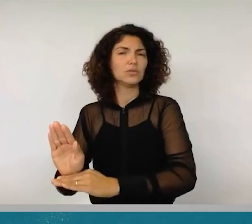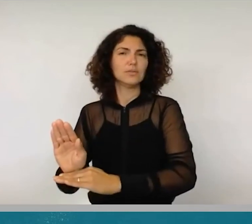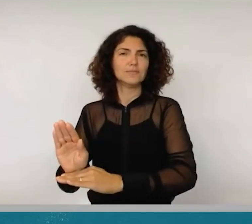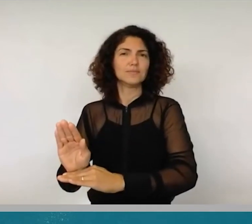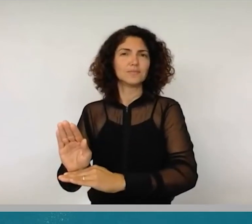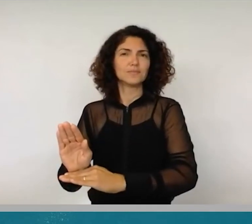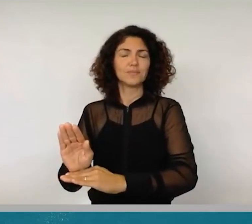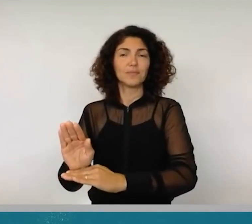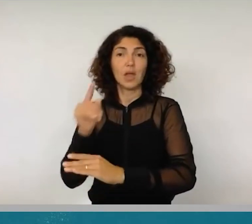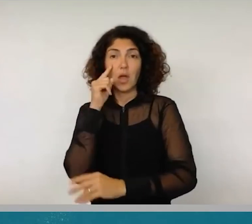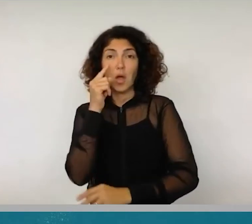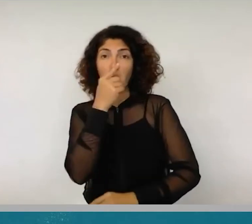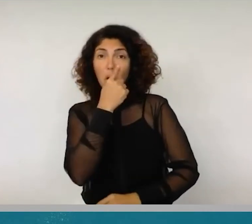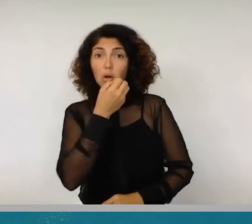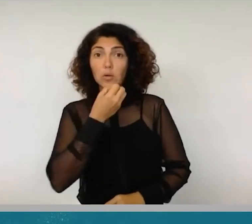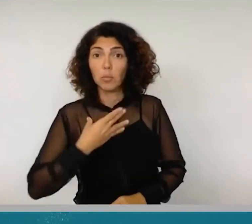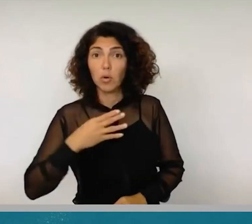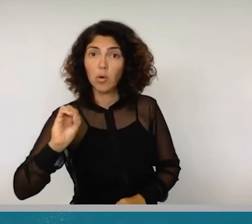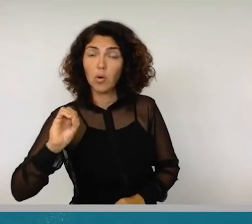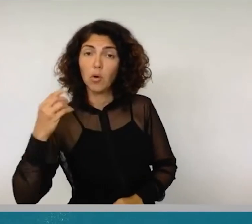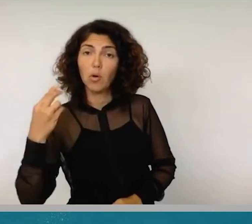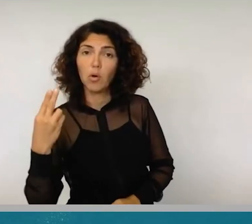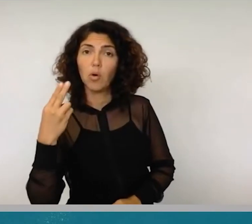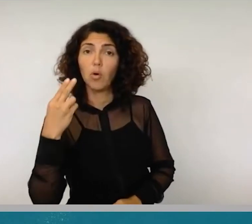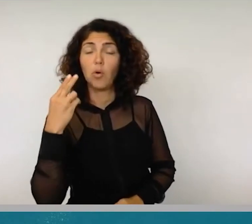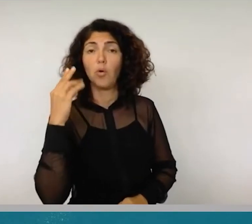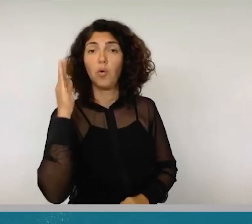Estão ligados à